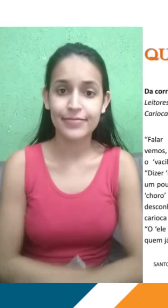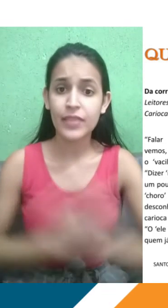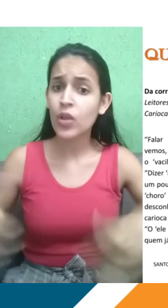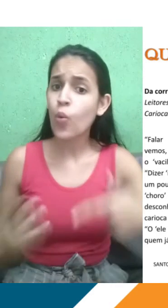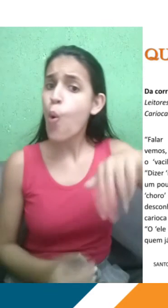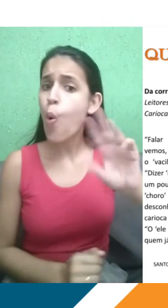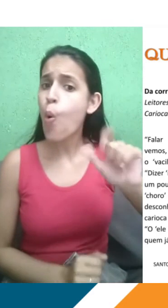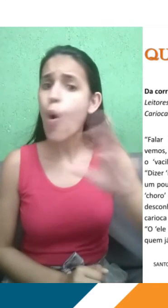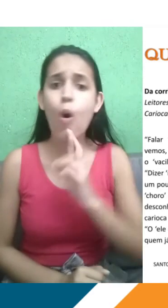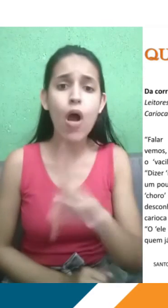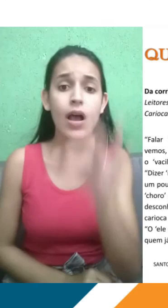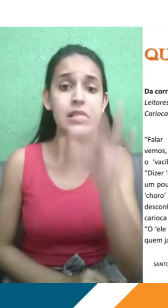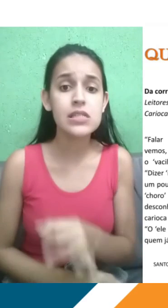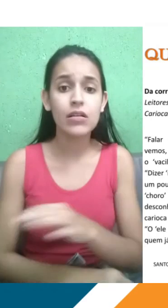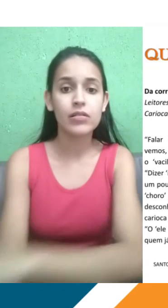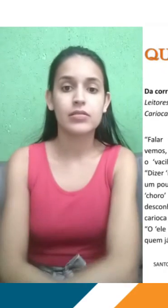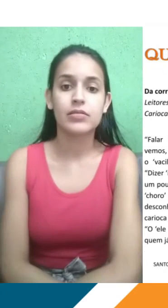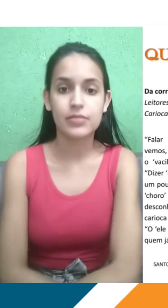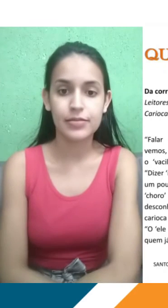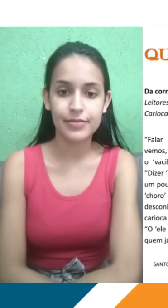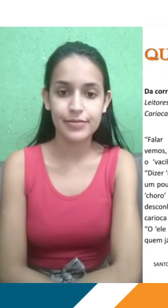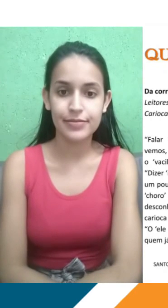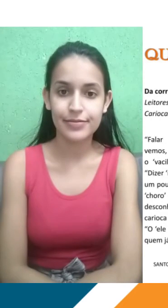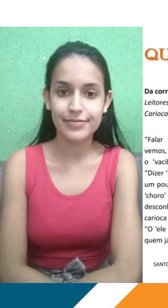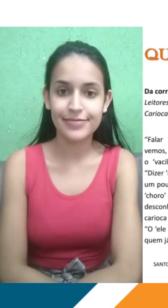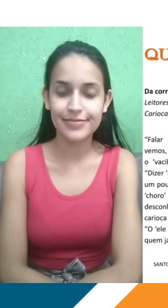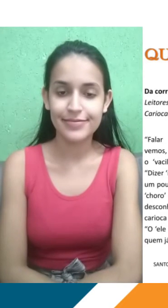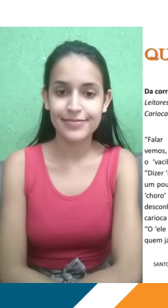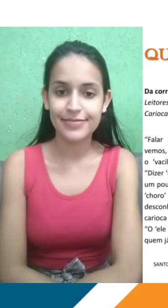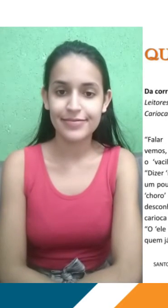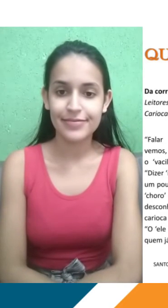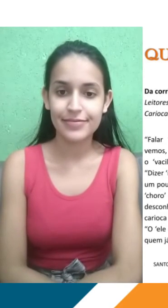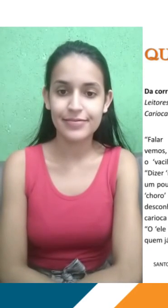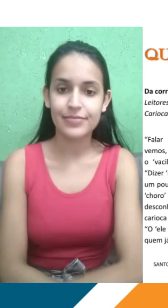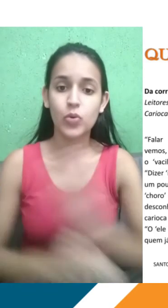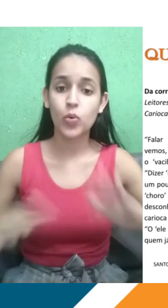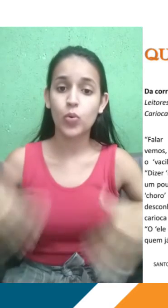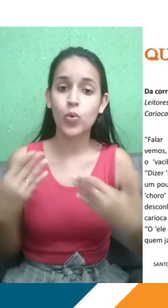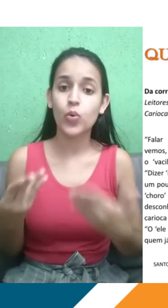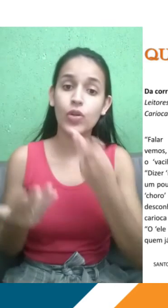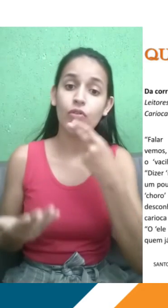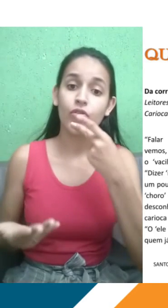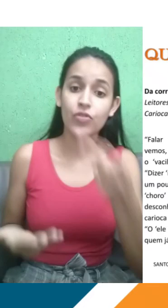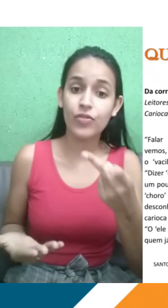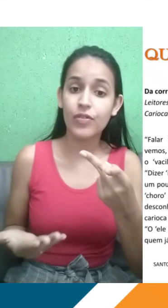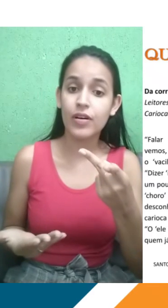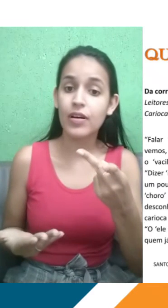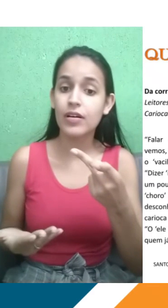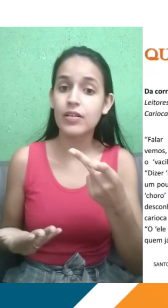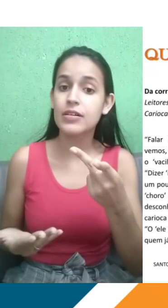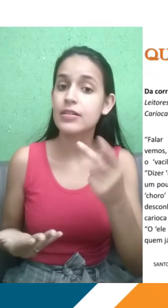a alternativa identifica os usos linguísticos próprios da tradição cultural carioca, ratificando assim